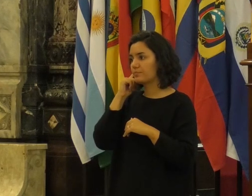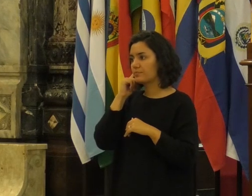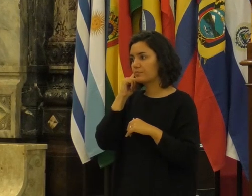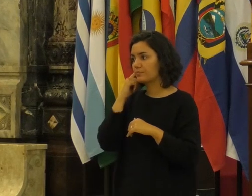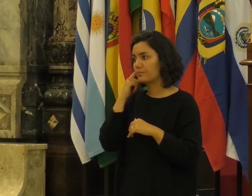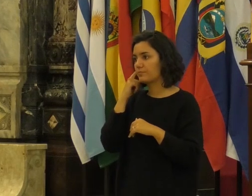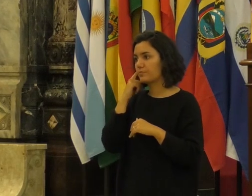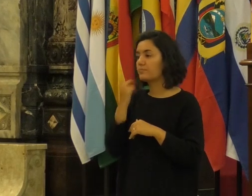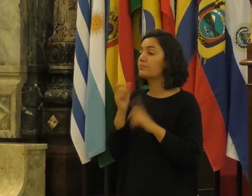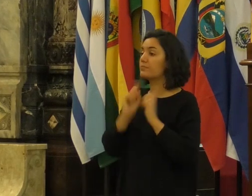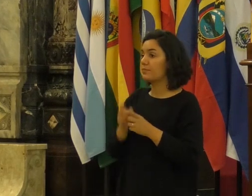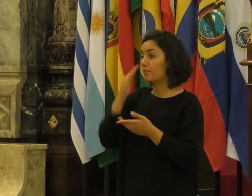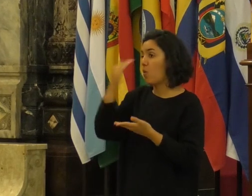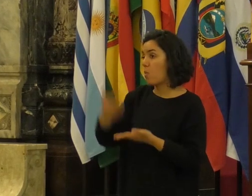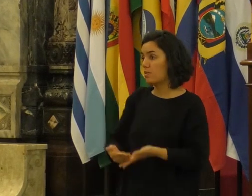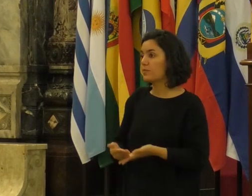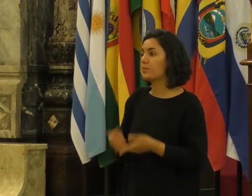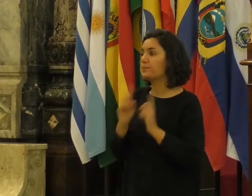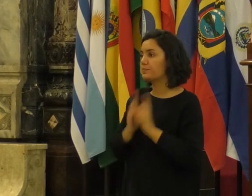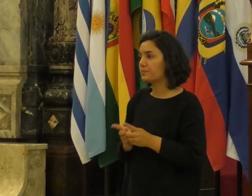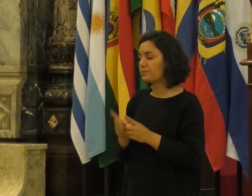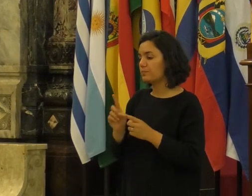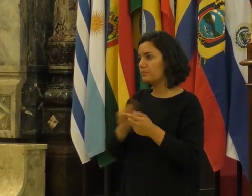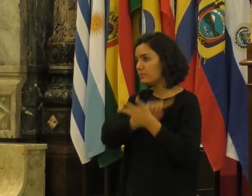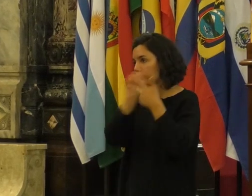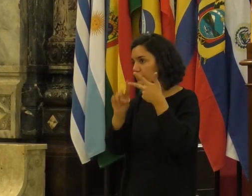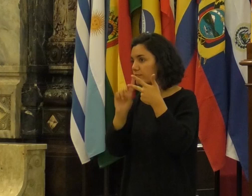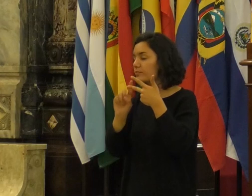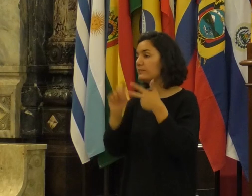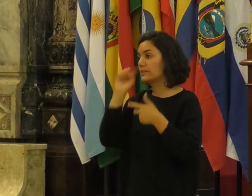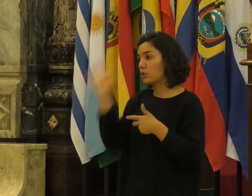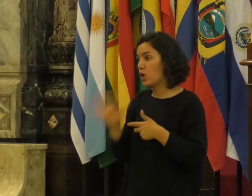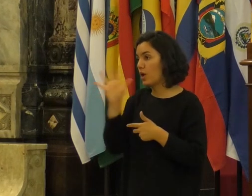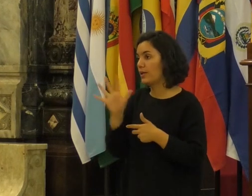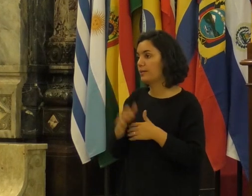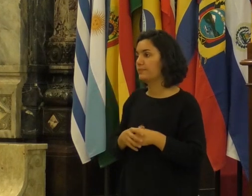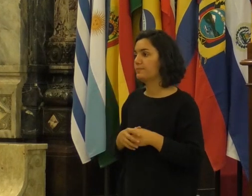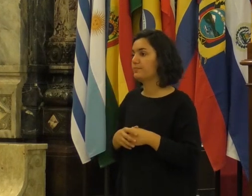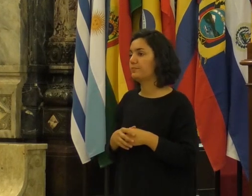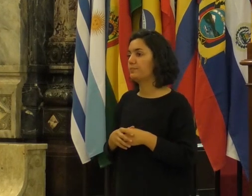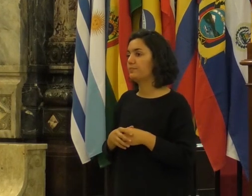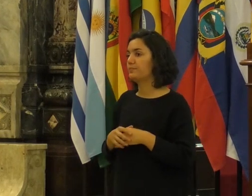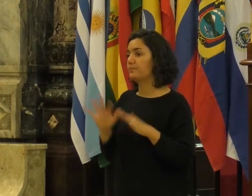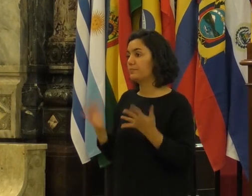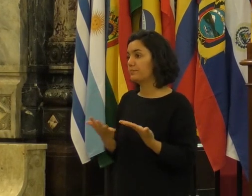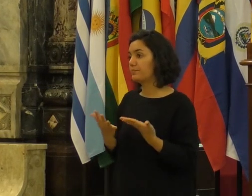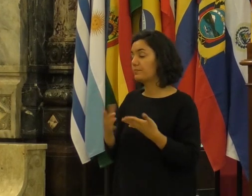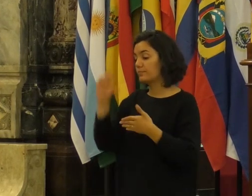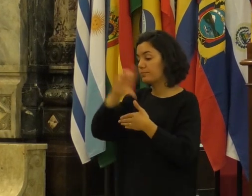último, está la otra psicología, que es la psicología del cono